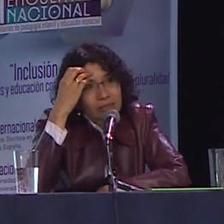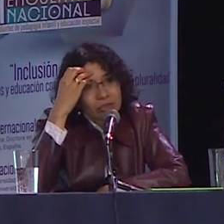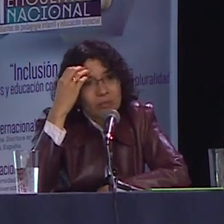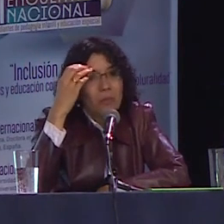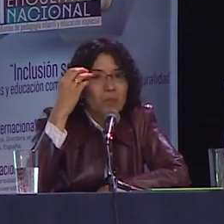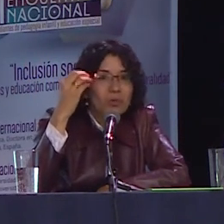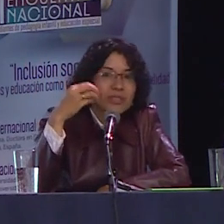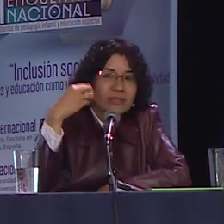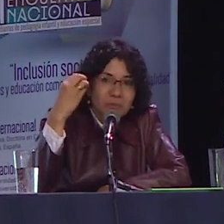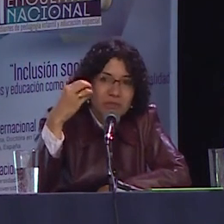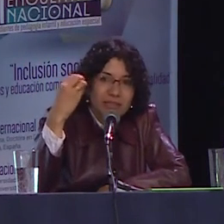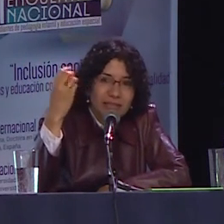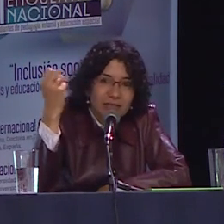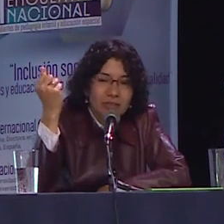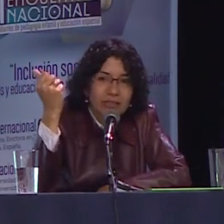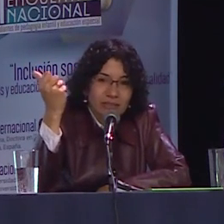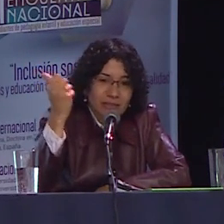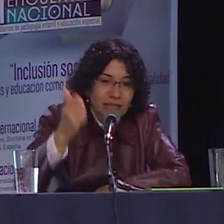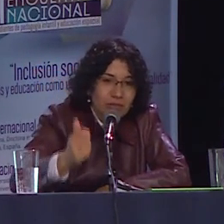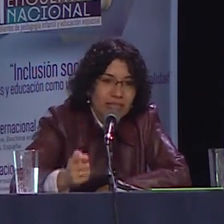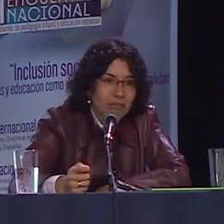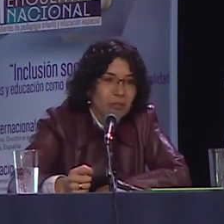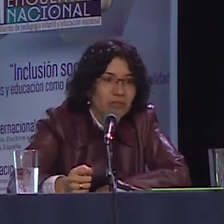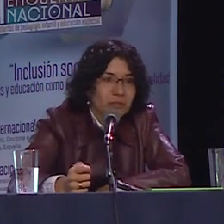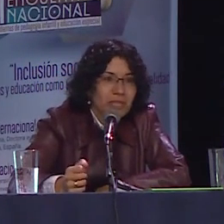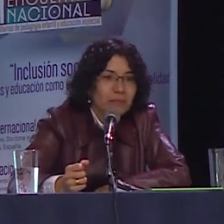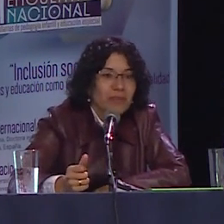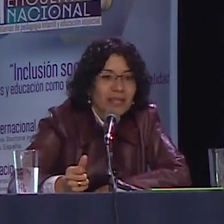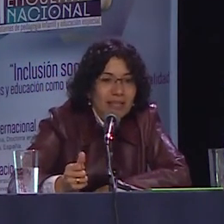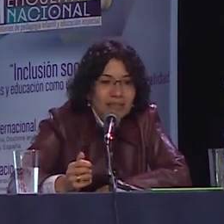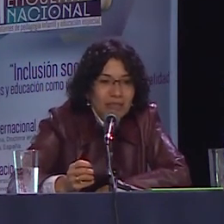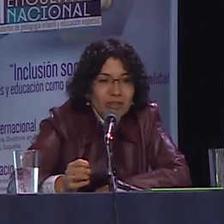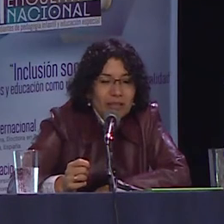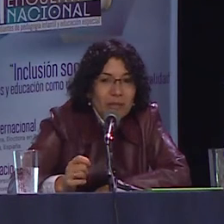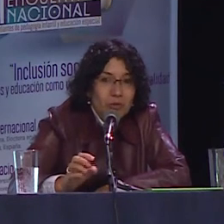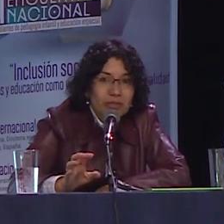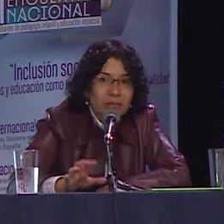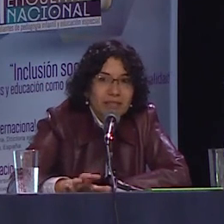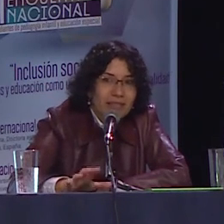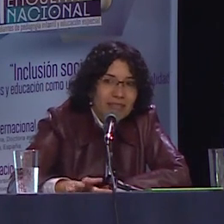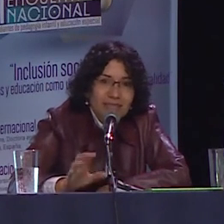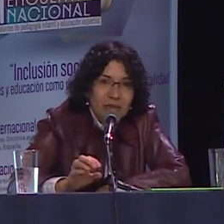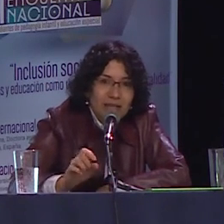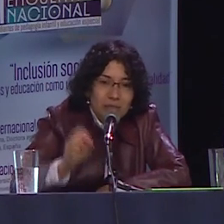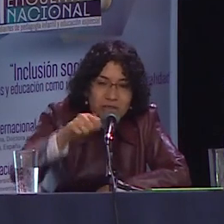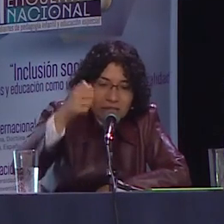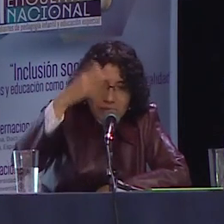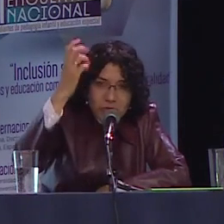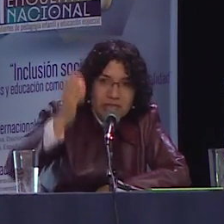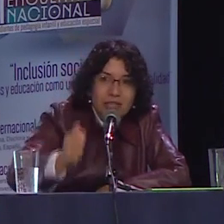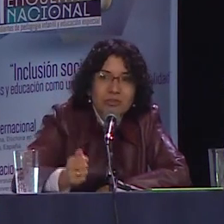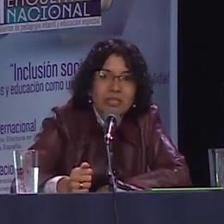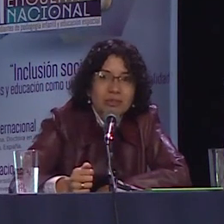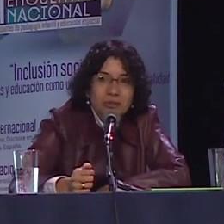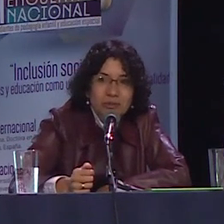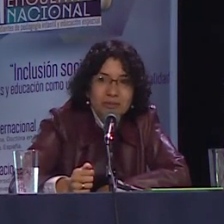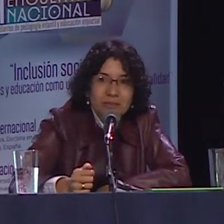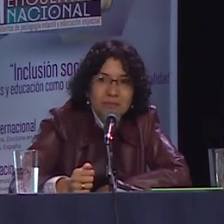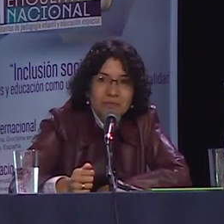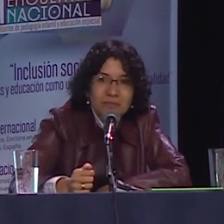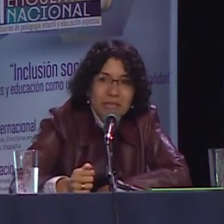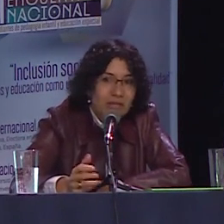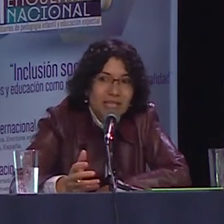Entonces, son muchas, muchas de las cosas. Decía una de las profes, mire, de lo que me gusta a mí hacer es llevar, ponerle música a los